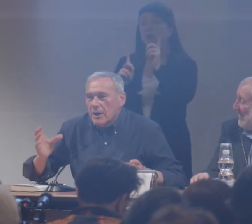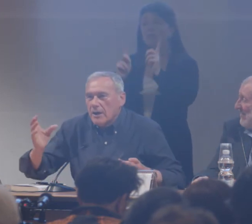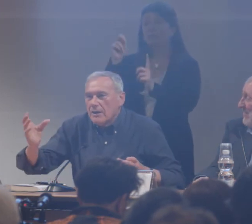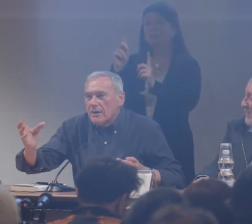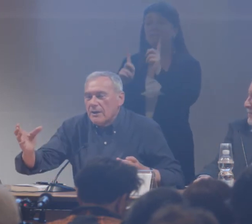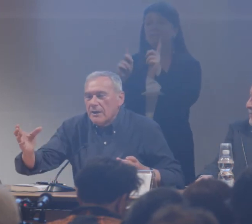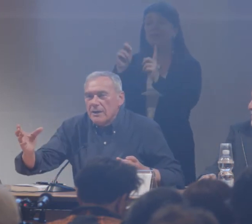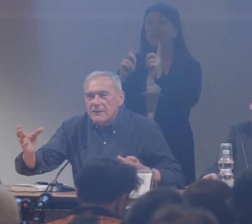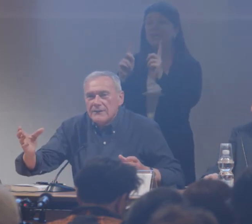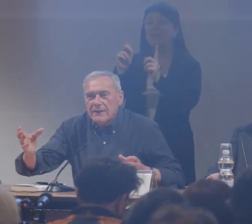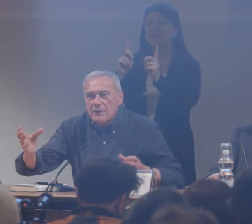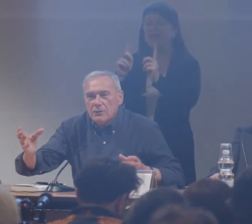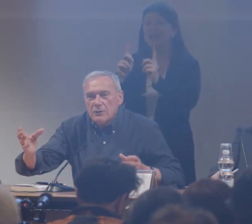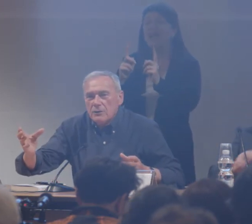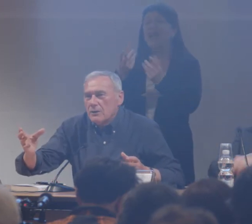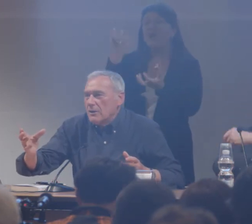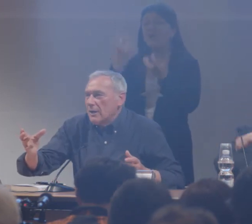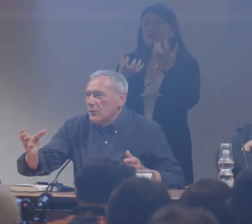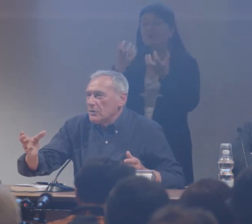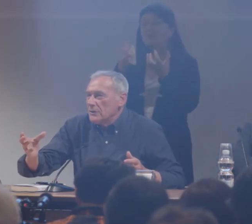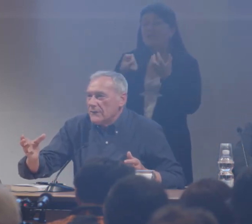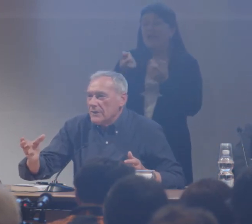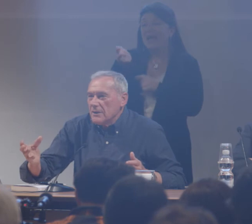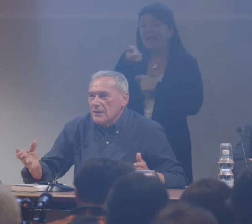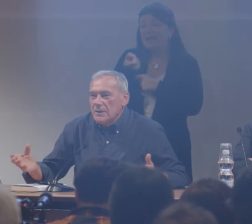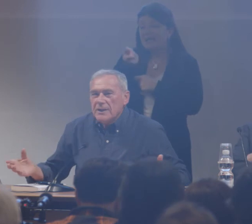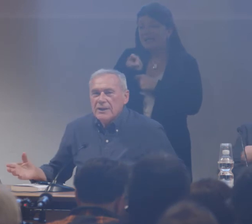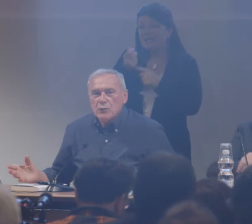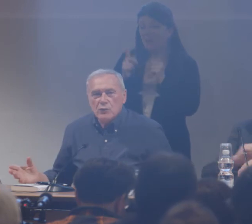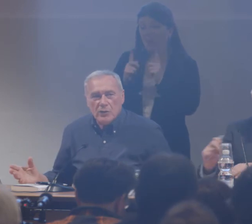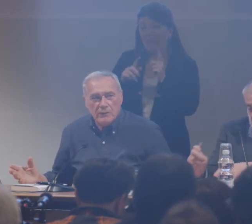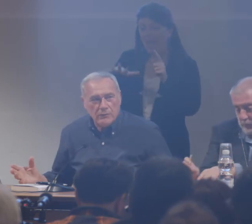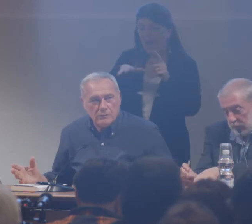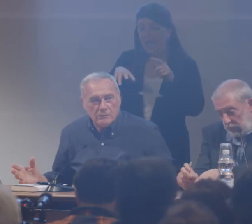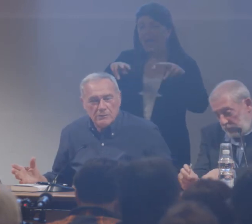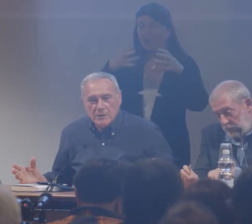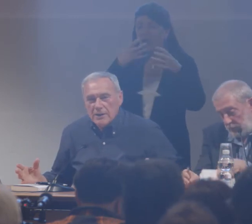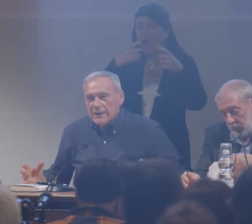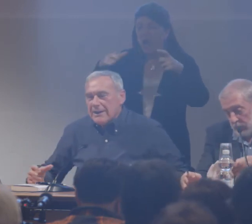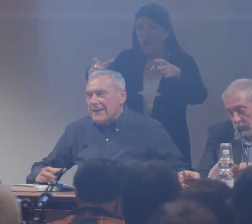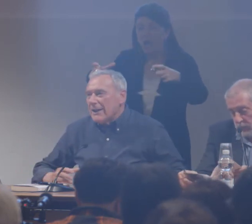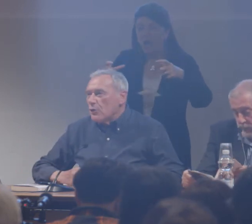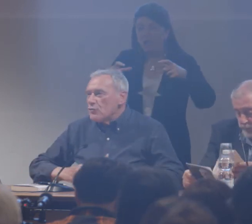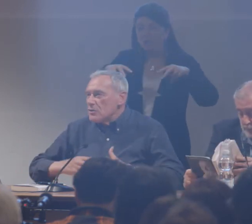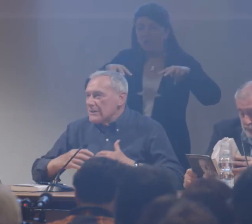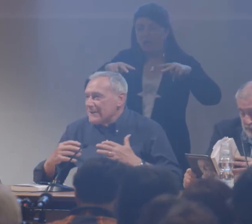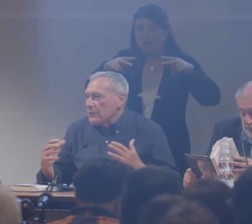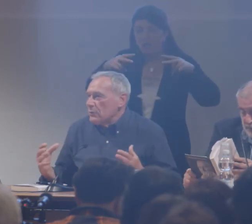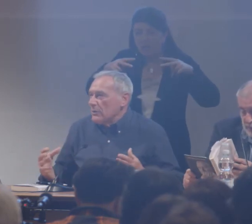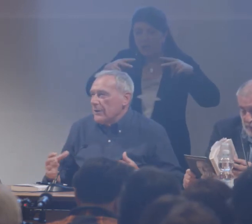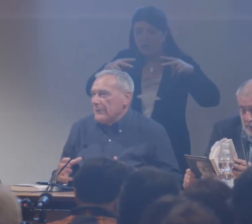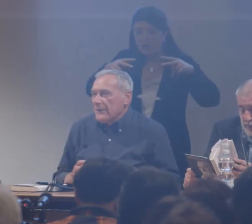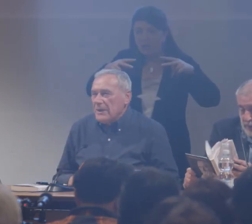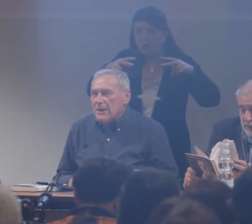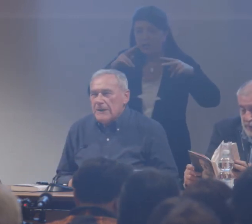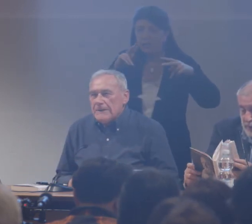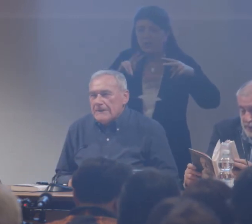caldo. Sento la notizia. Che era successo? Che nella